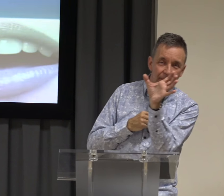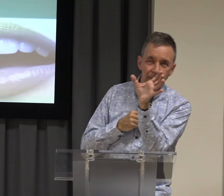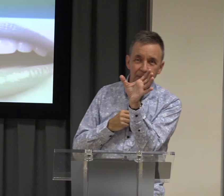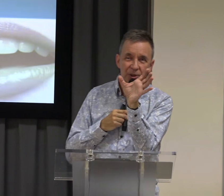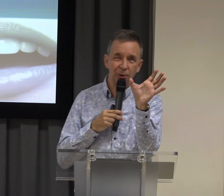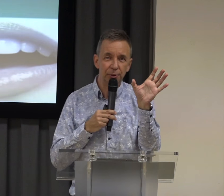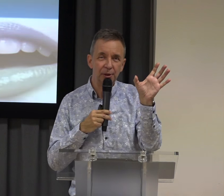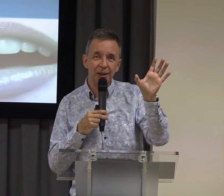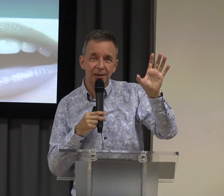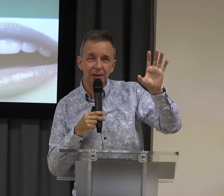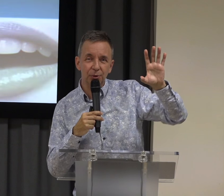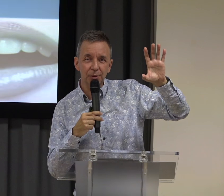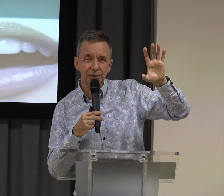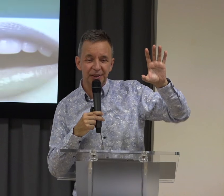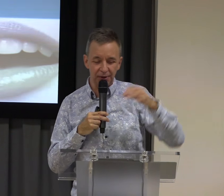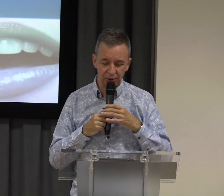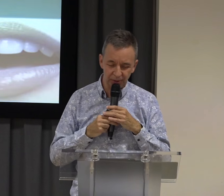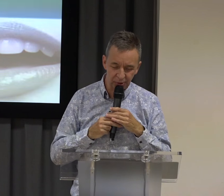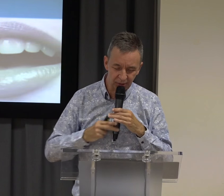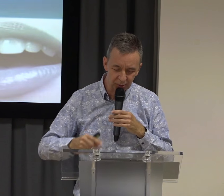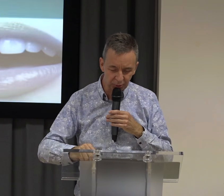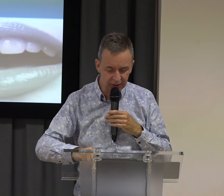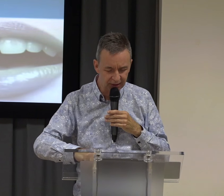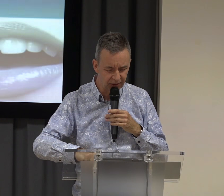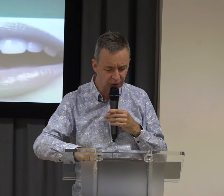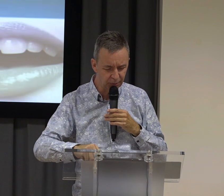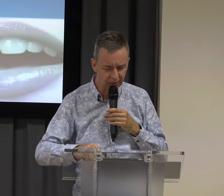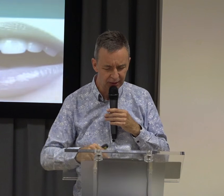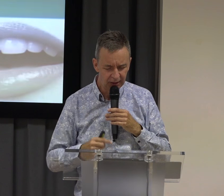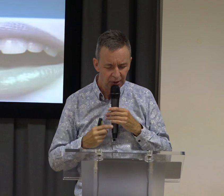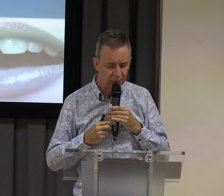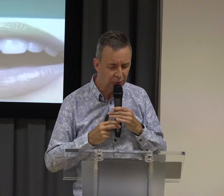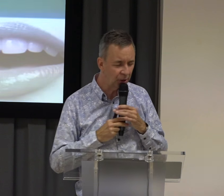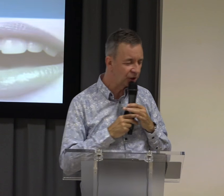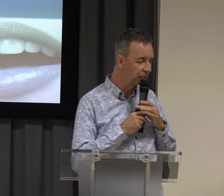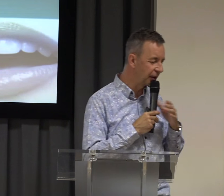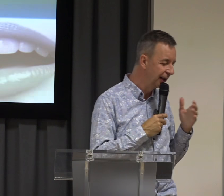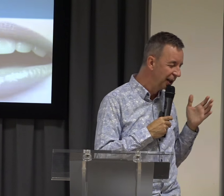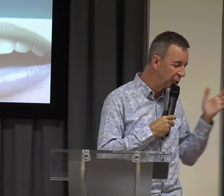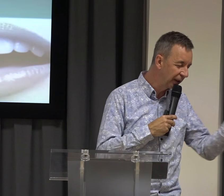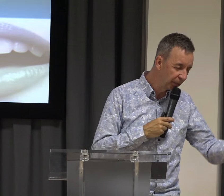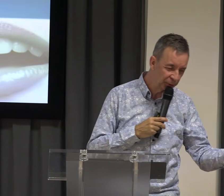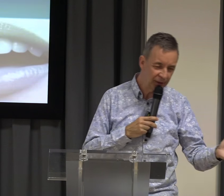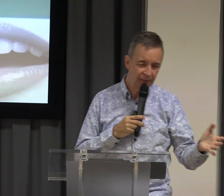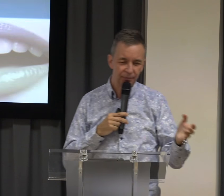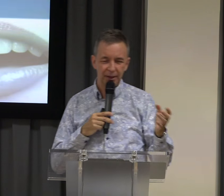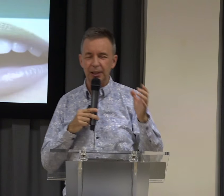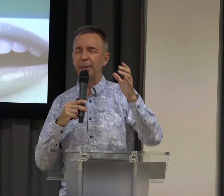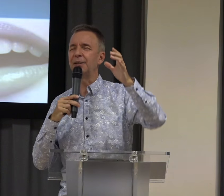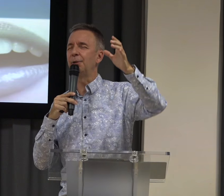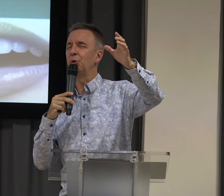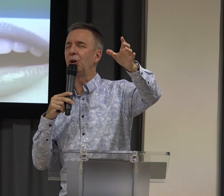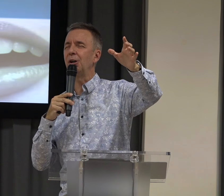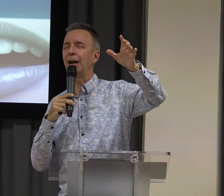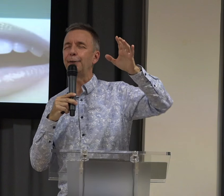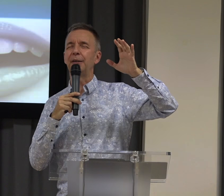lequel sens-tu et dis-tu, Seigneur, j'ai besoin de ton aide ici, j'ai besoin de toi, j'ai besoin de t'abandonner cette